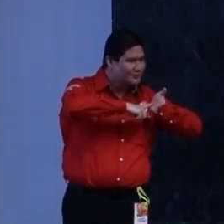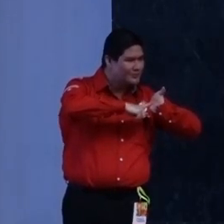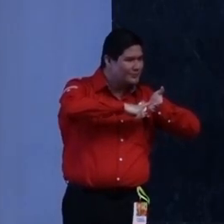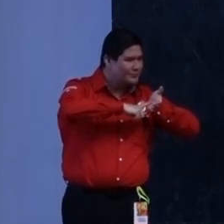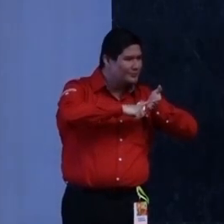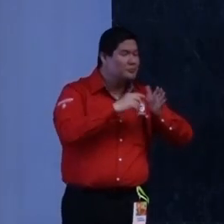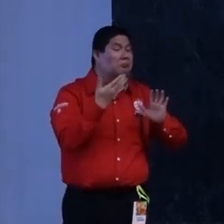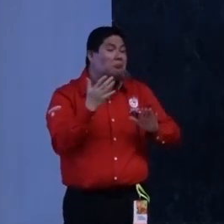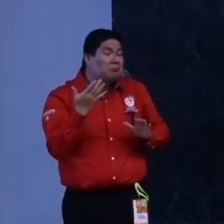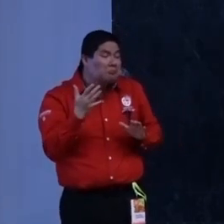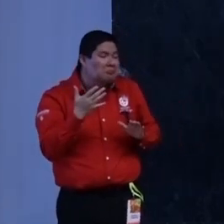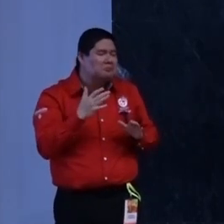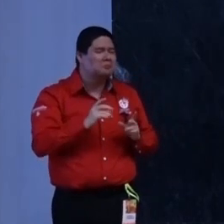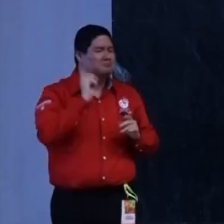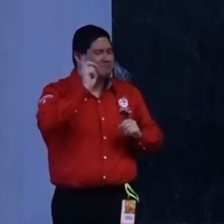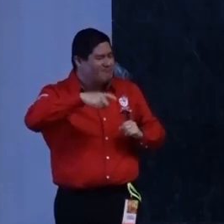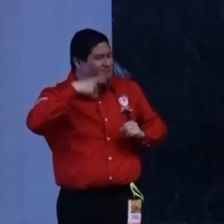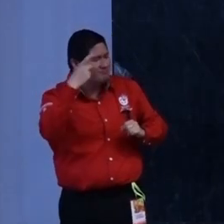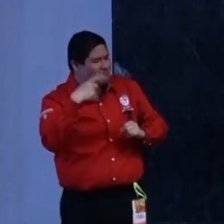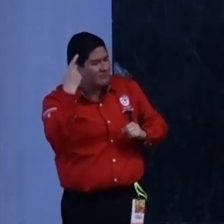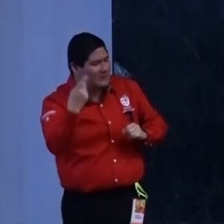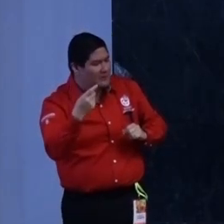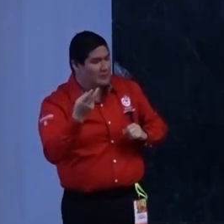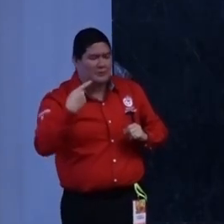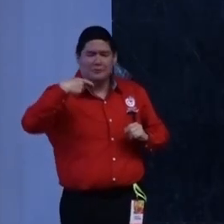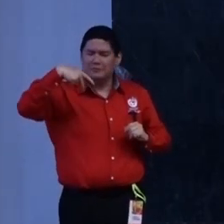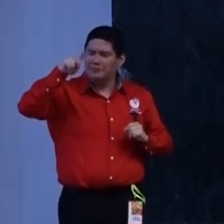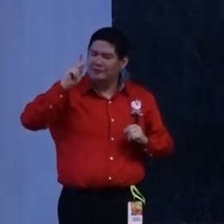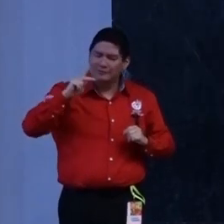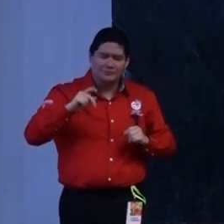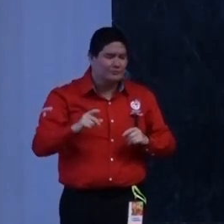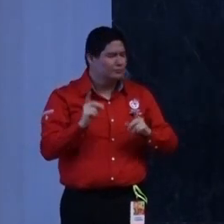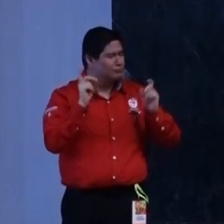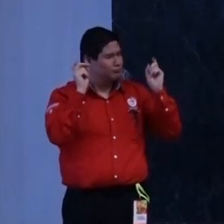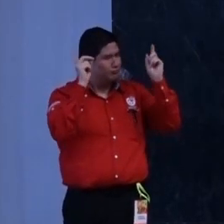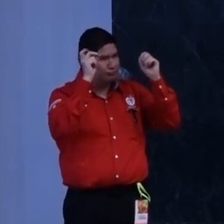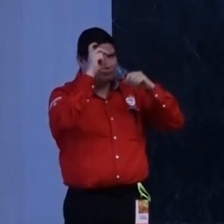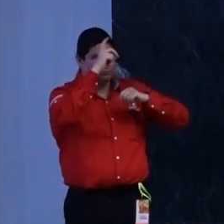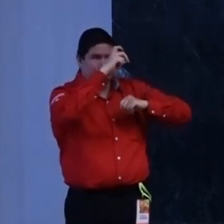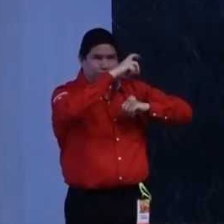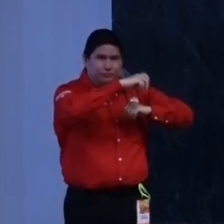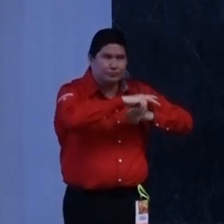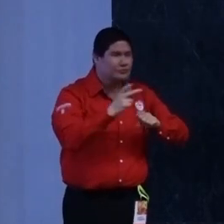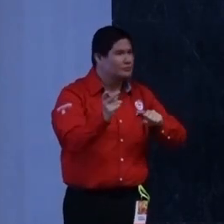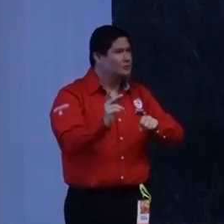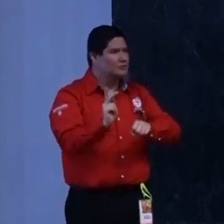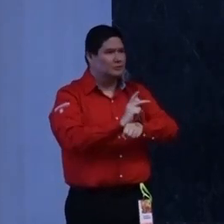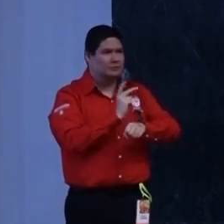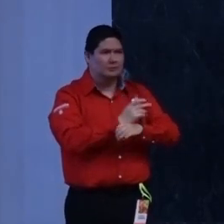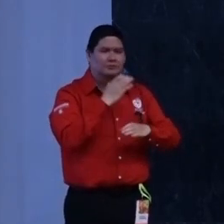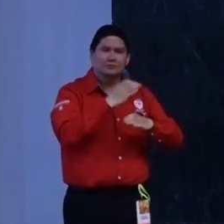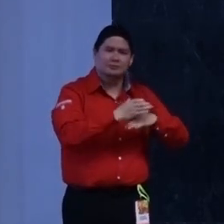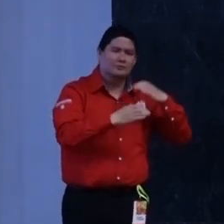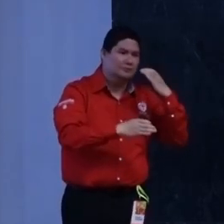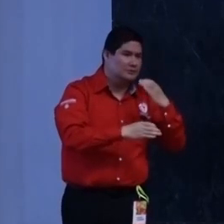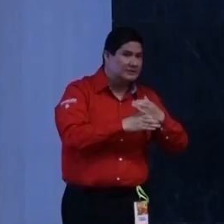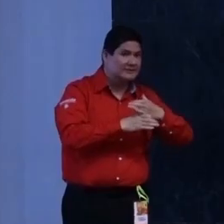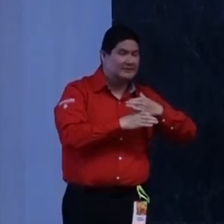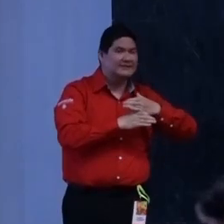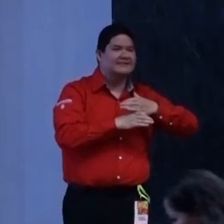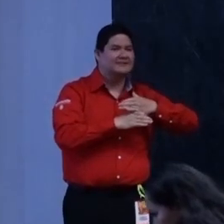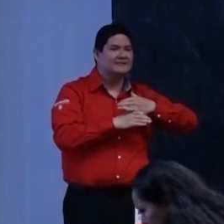más o menos cotidiano, pero en realidad es un espacio muy complejo, porque pasan un montón de cosas y un montón de